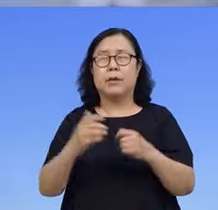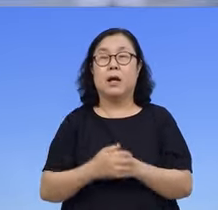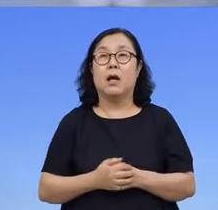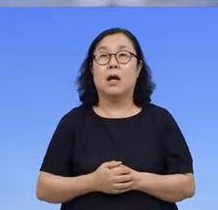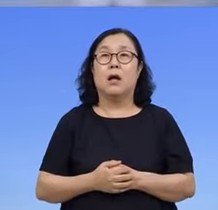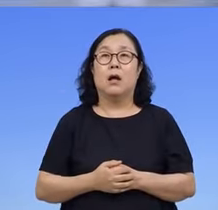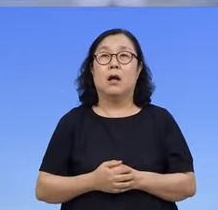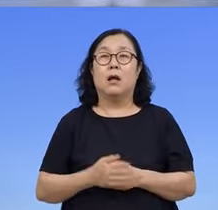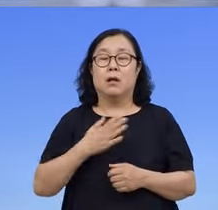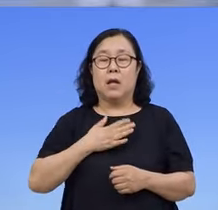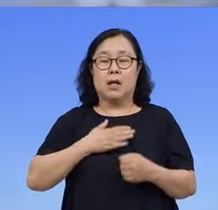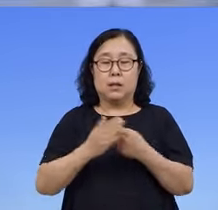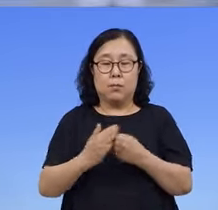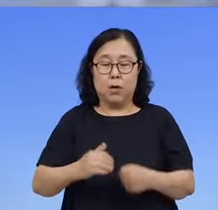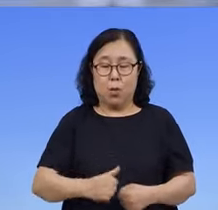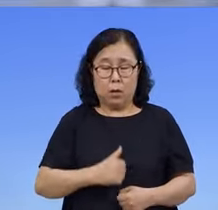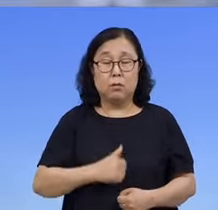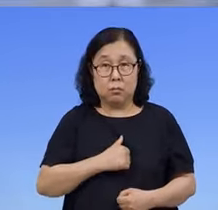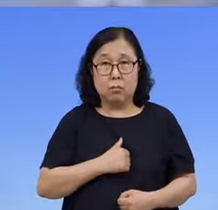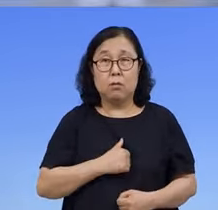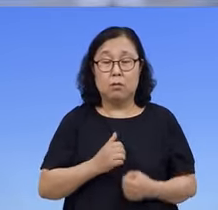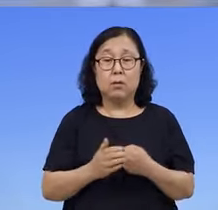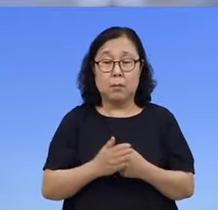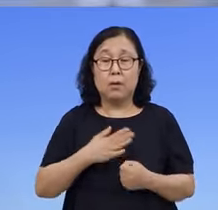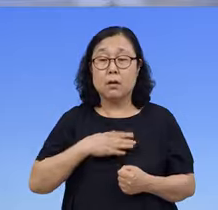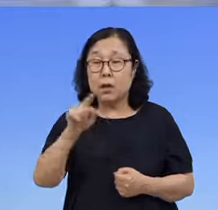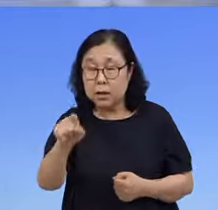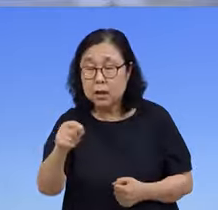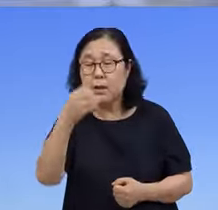시인하는 게 아니에요. 뭔지 모르지만 나 때문에 화가